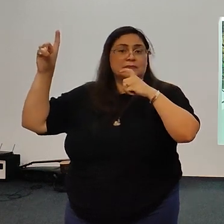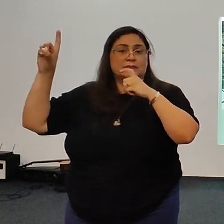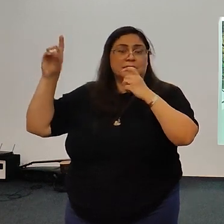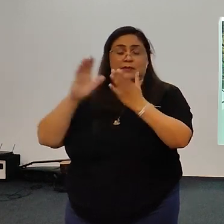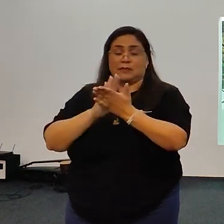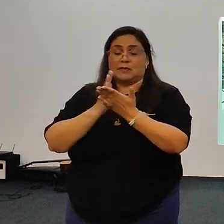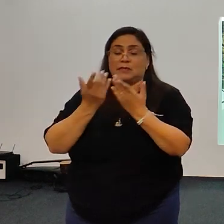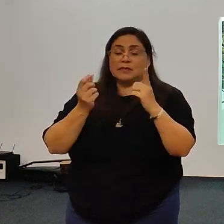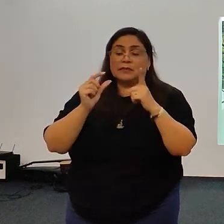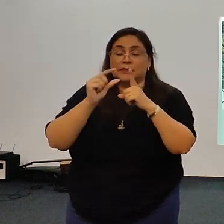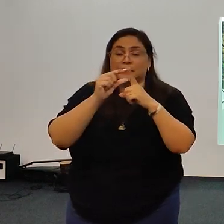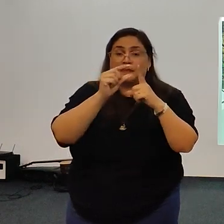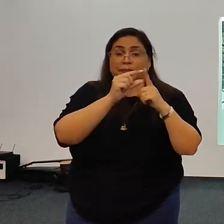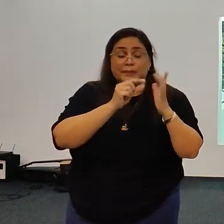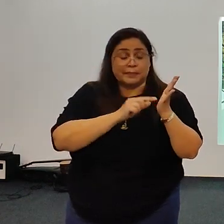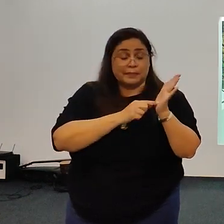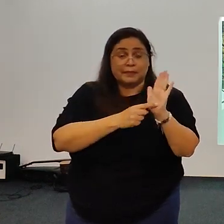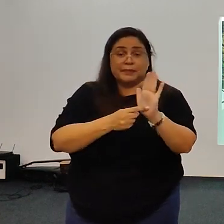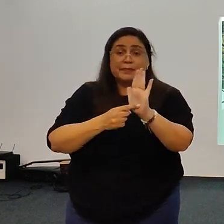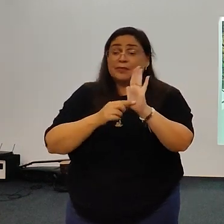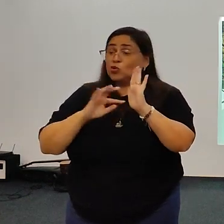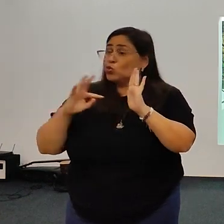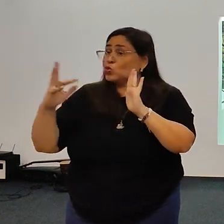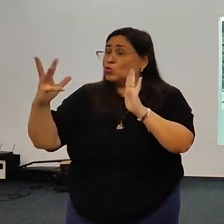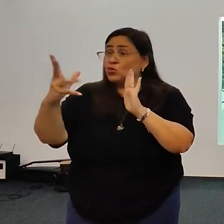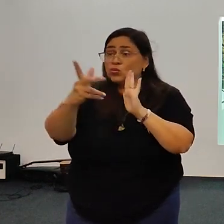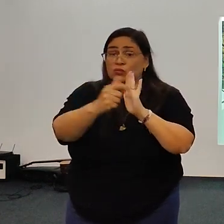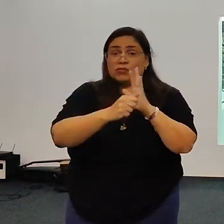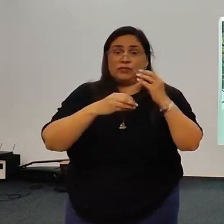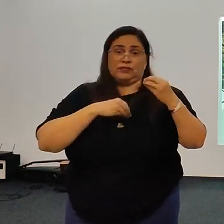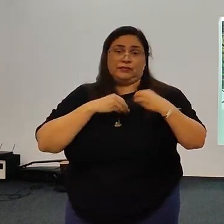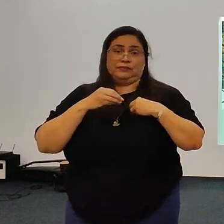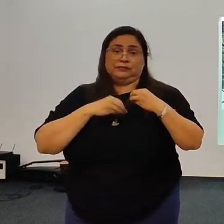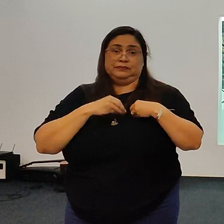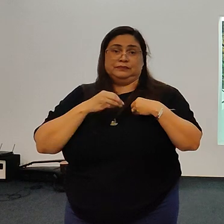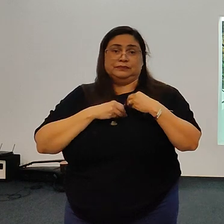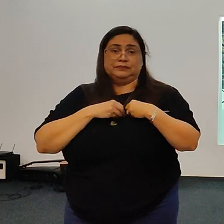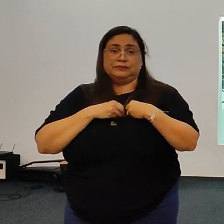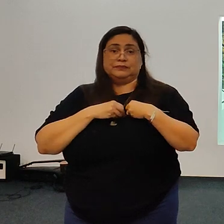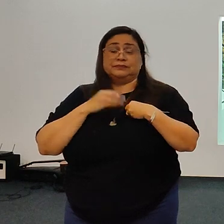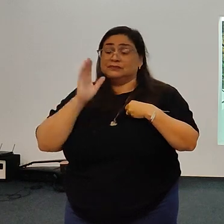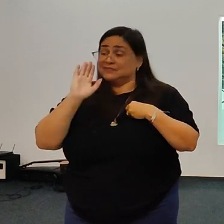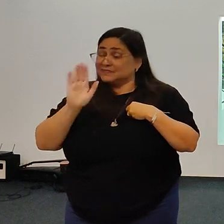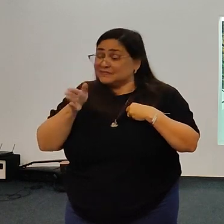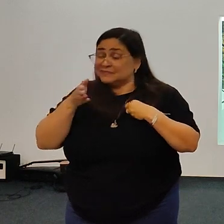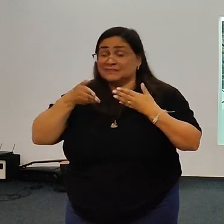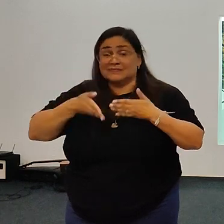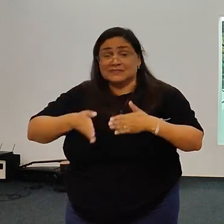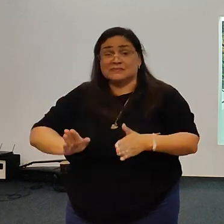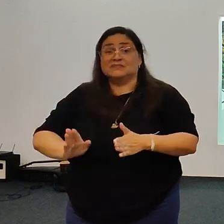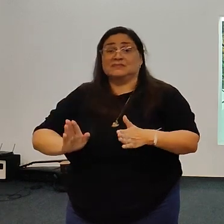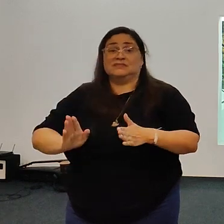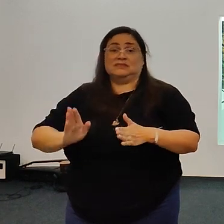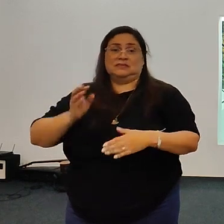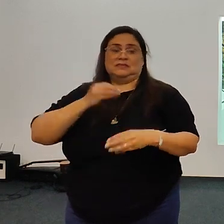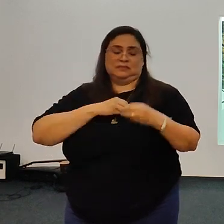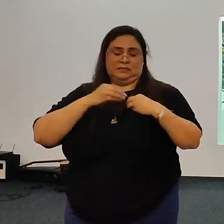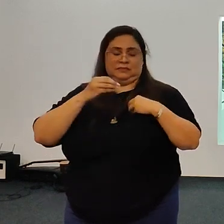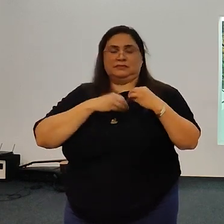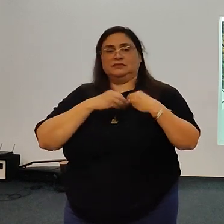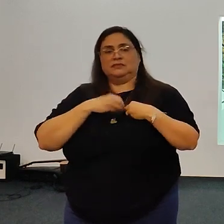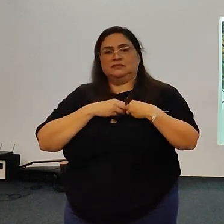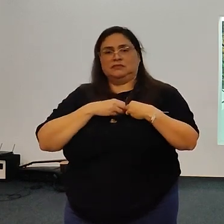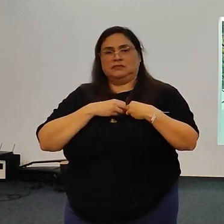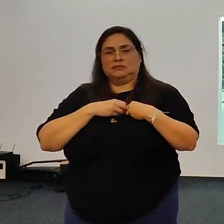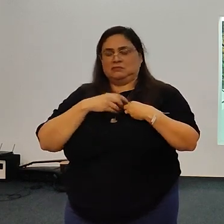palavra de Deus diz que todos nós estamos caídos no pecado e todos nós nascemos debaixo do pecado, e nós